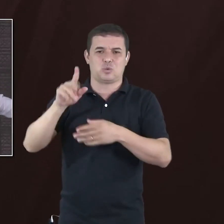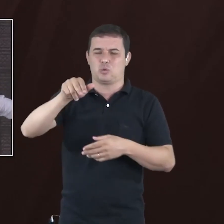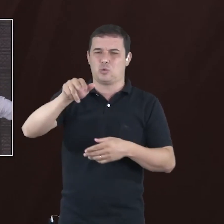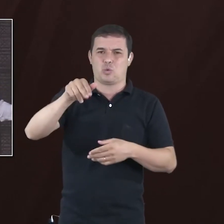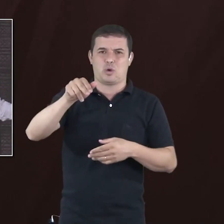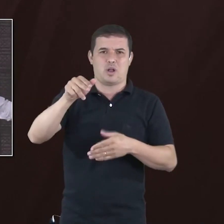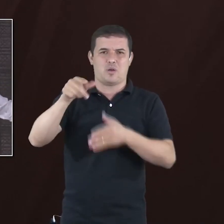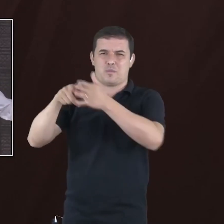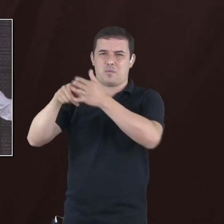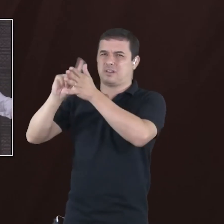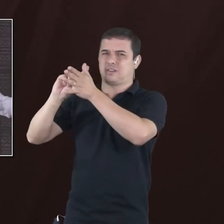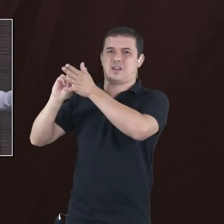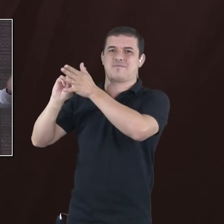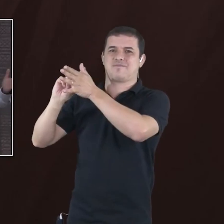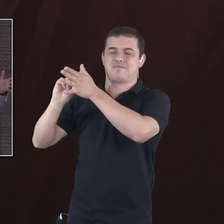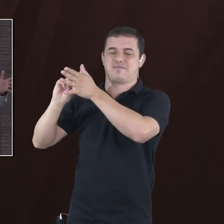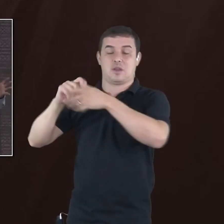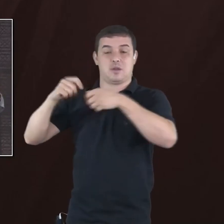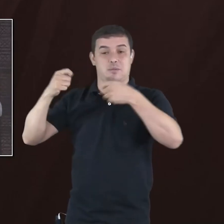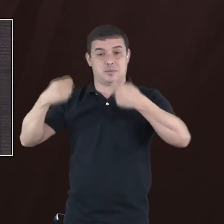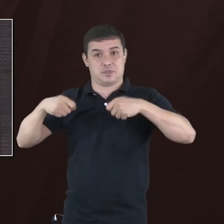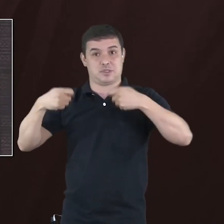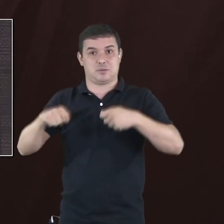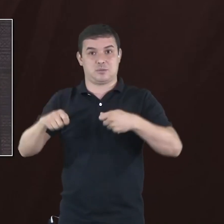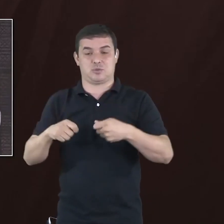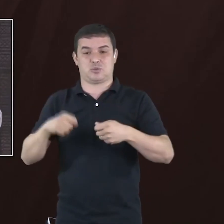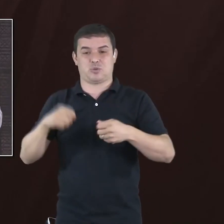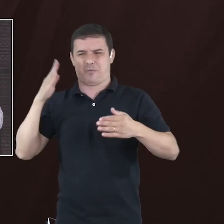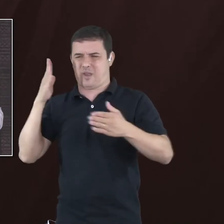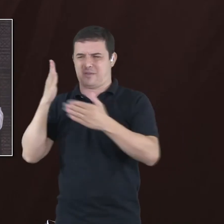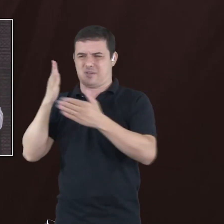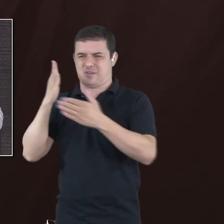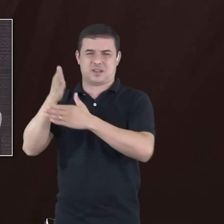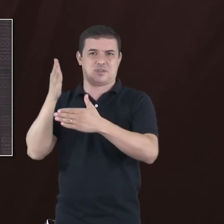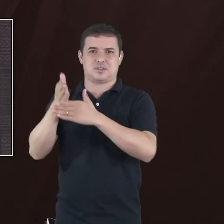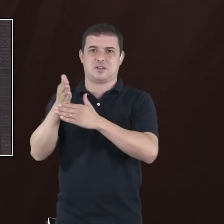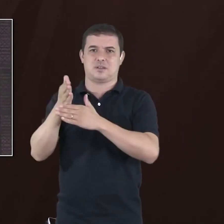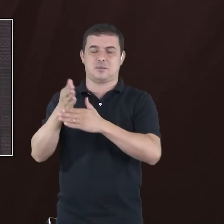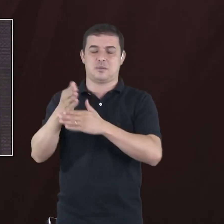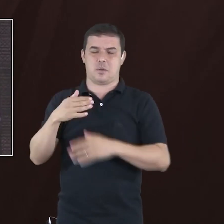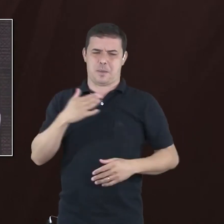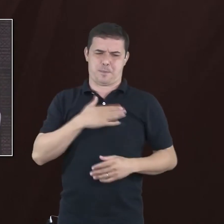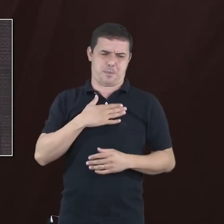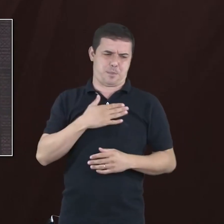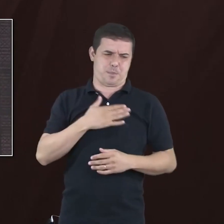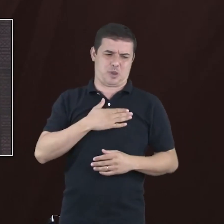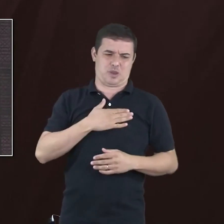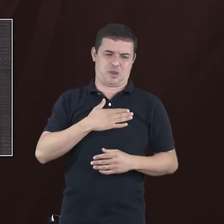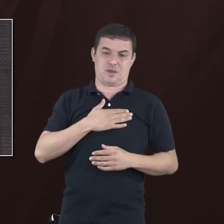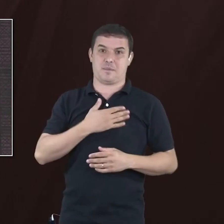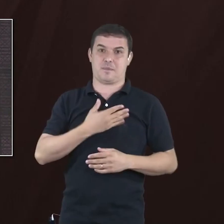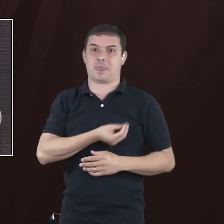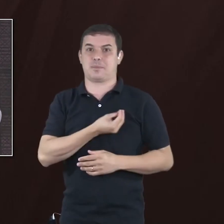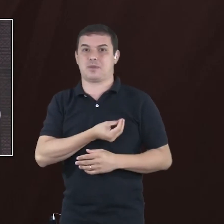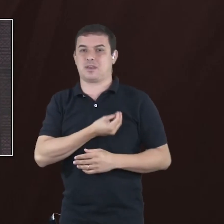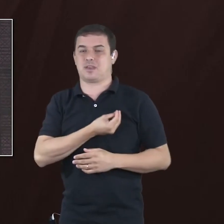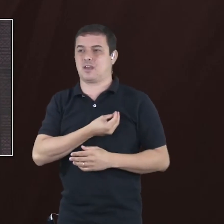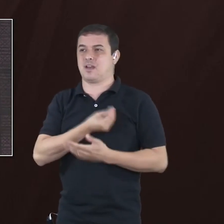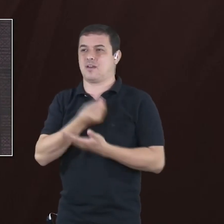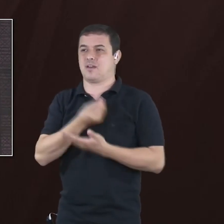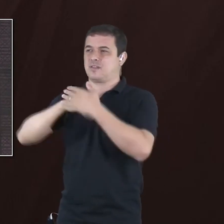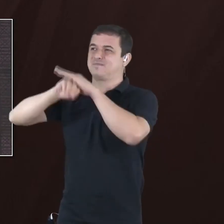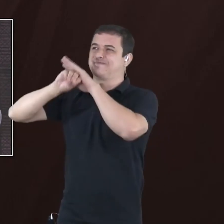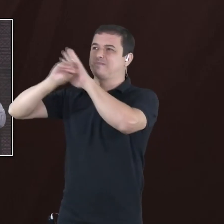trás, vamos seguir adiante, não buscar nada para nosso benefício. Estamos aqui, irmãos, por amor